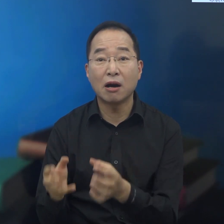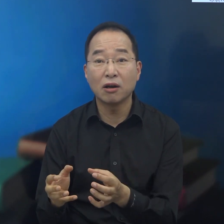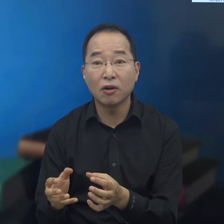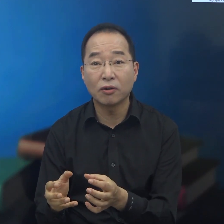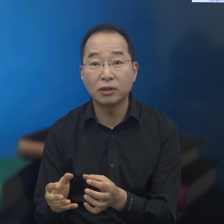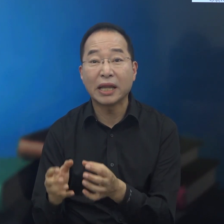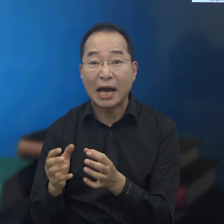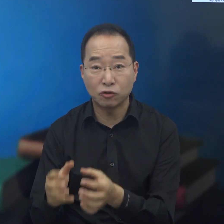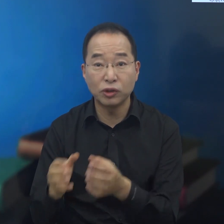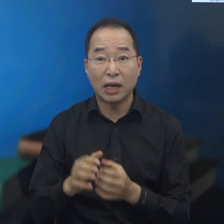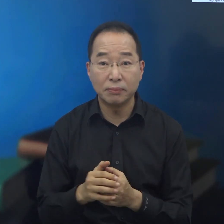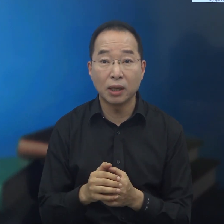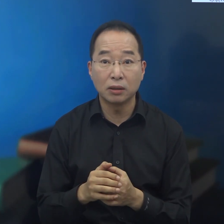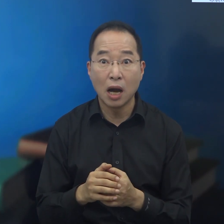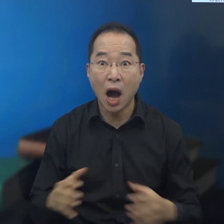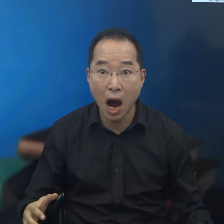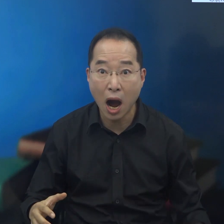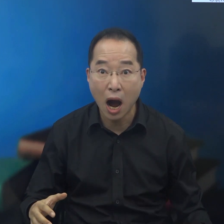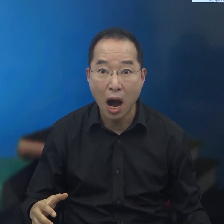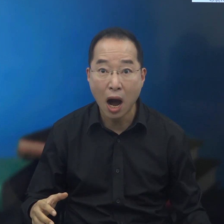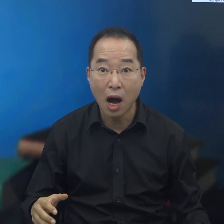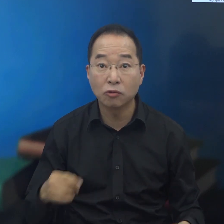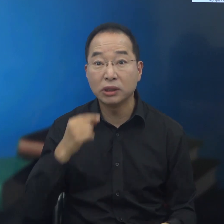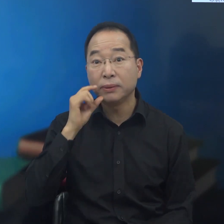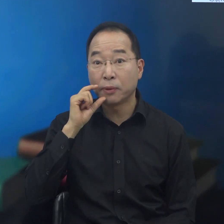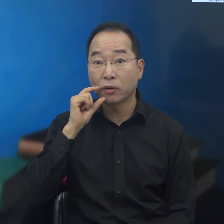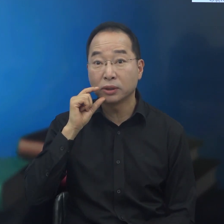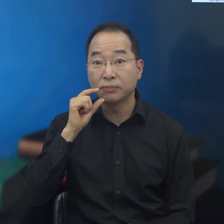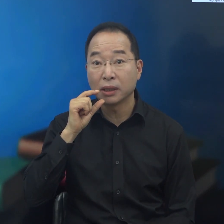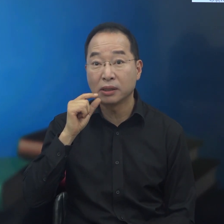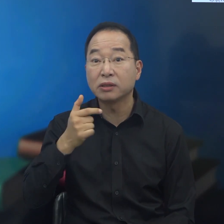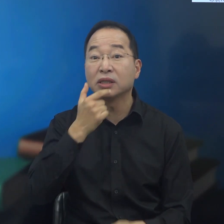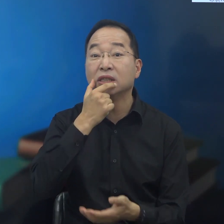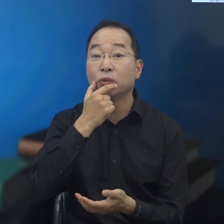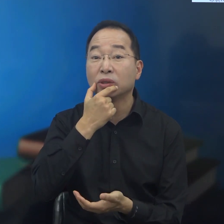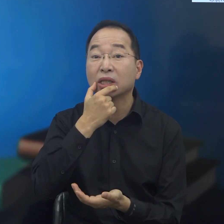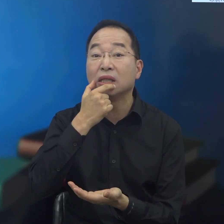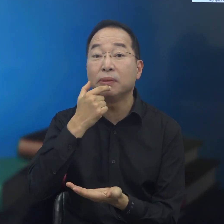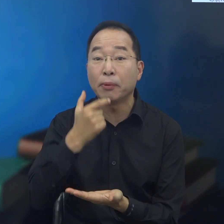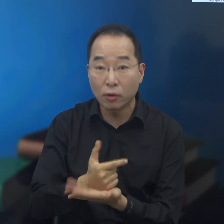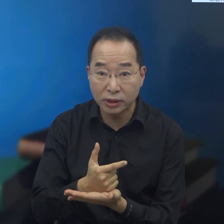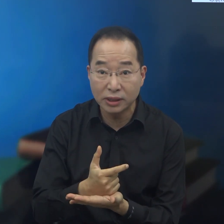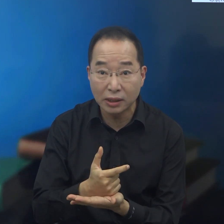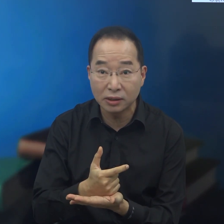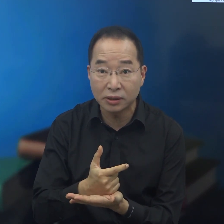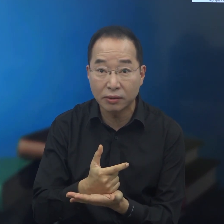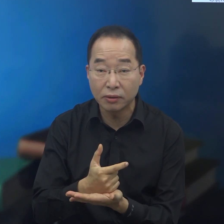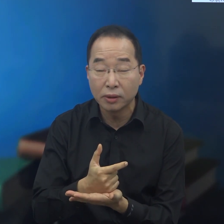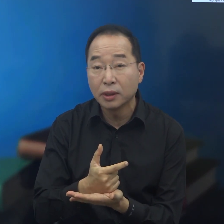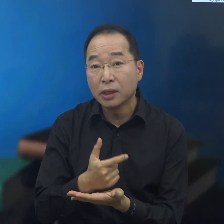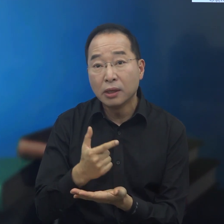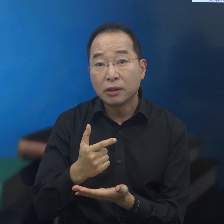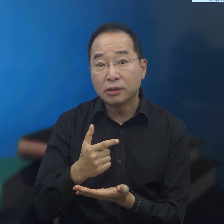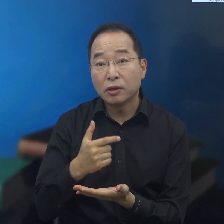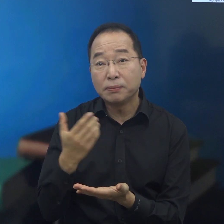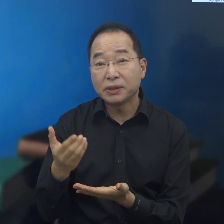사기당한 거를 나중에 알면 하고 입이 벌어집니다. 그래서 그 동작이 입이 벌어진다는 뜻이에요. 그 여기 비슷한